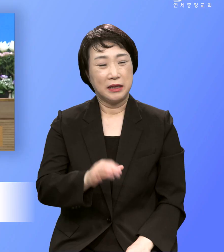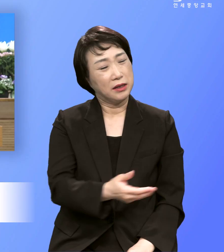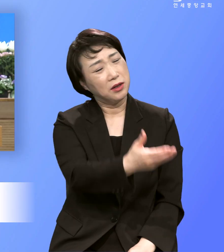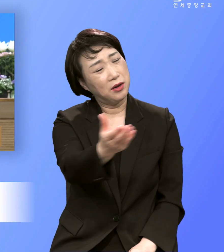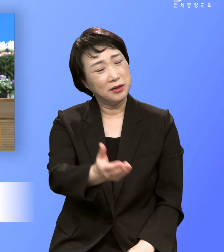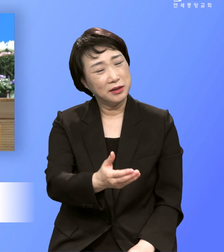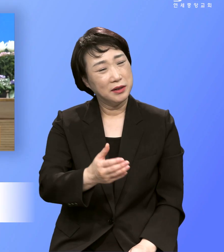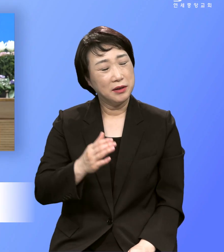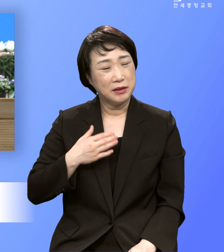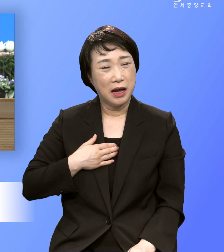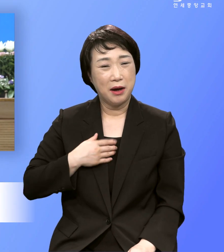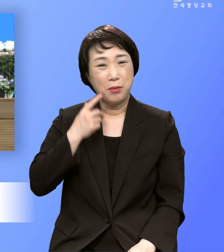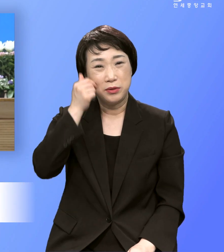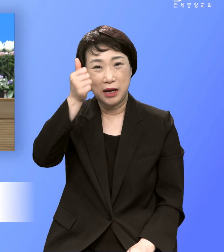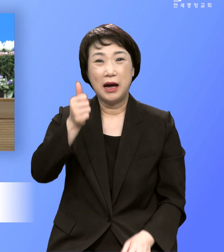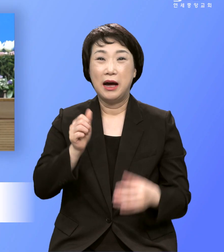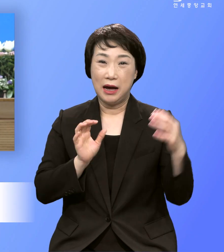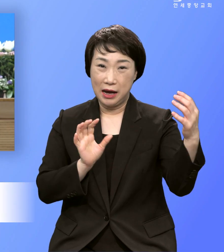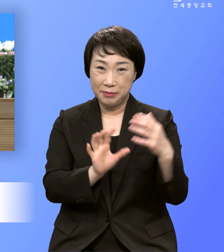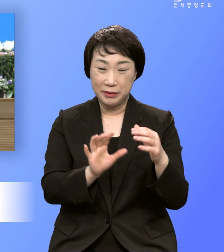너희들이 담임 목사와 함께